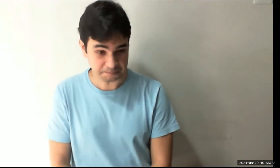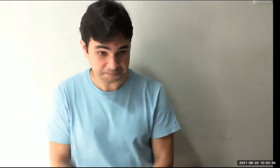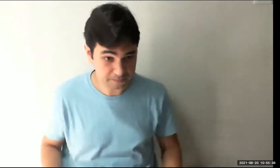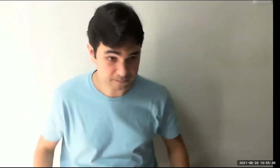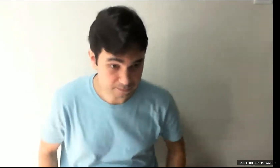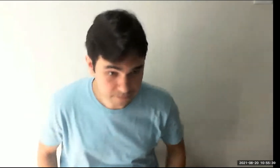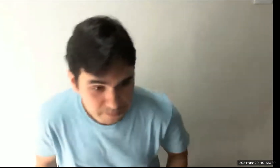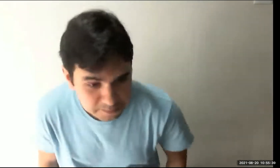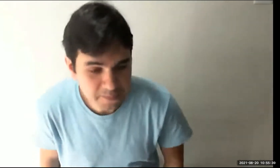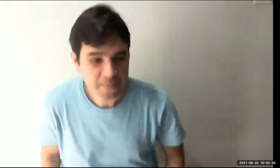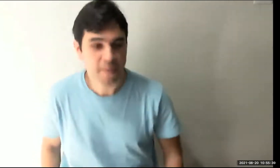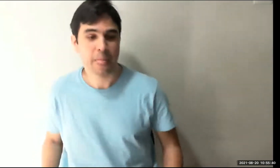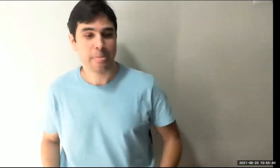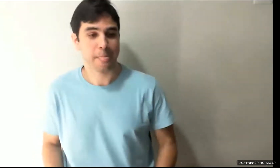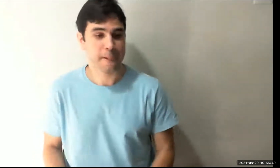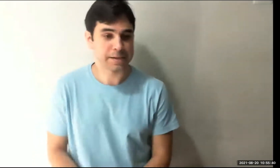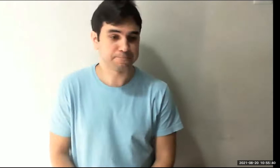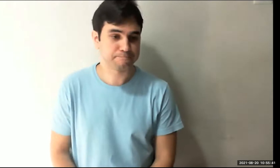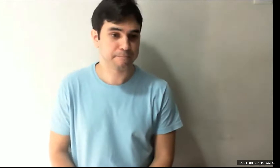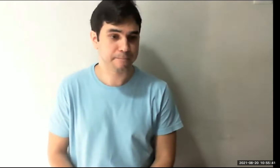tem pessoas com perguntas ou